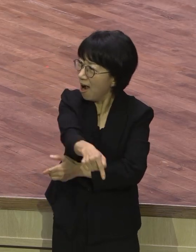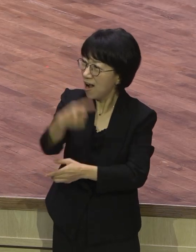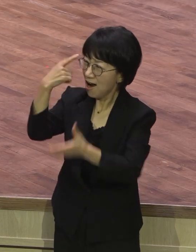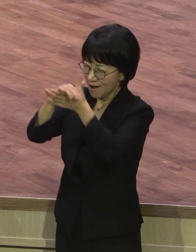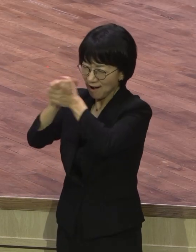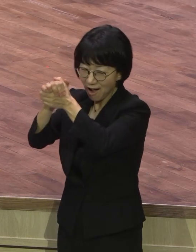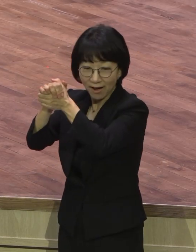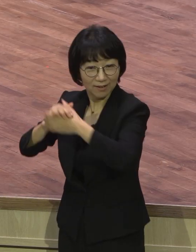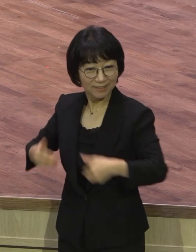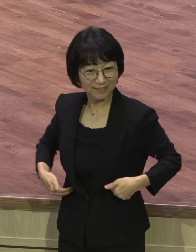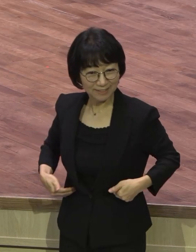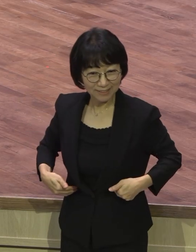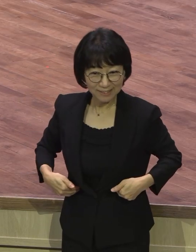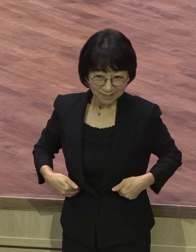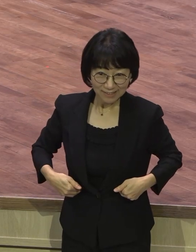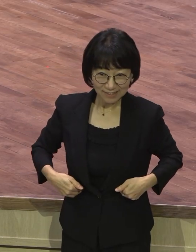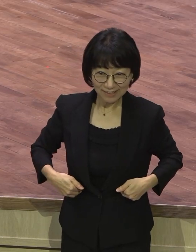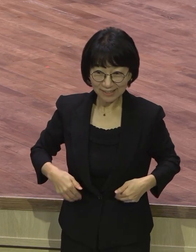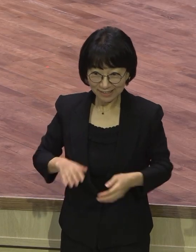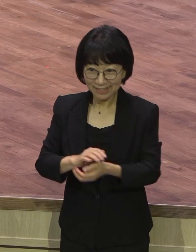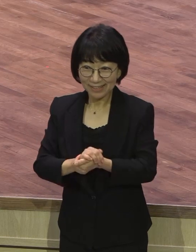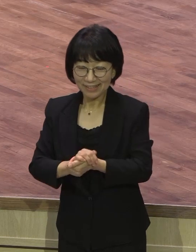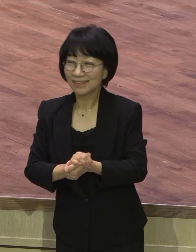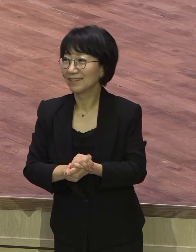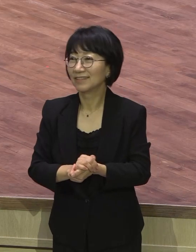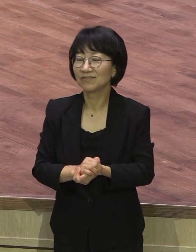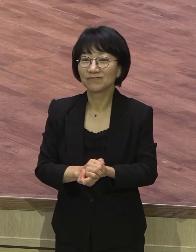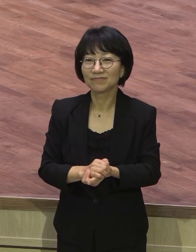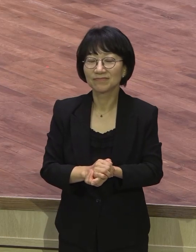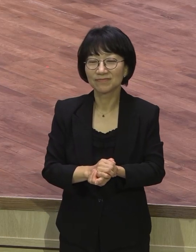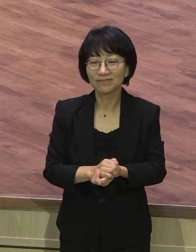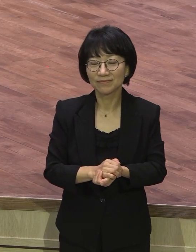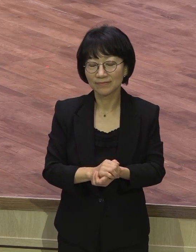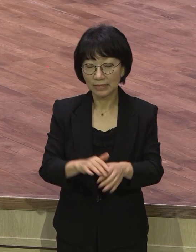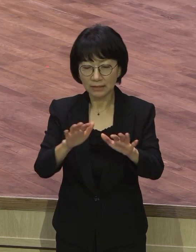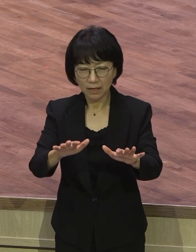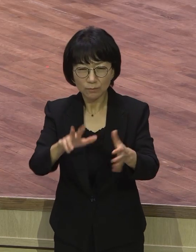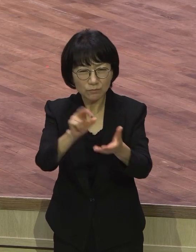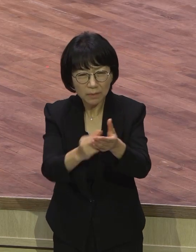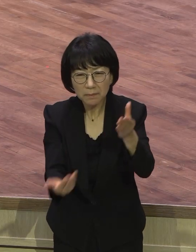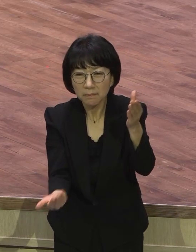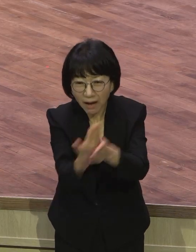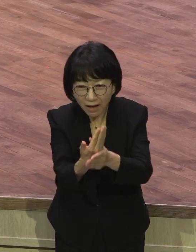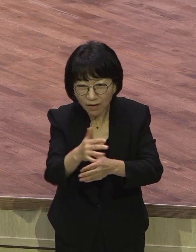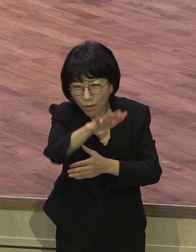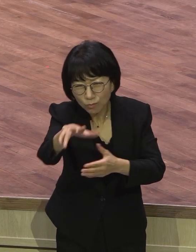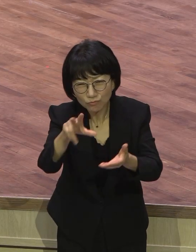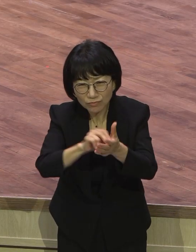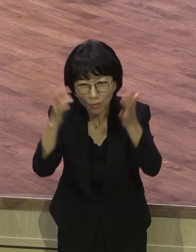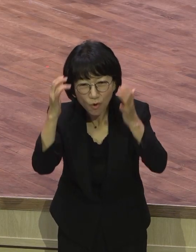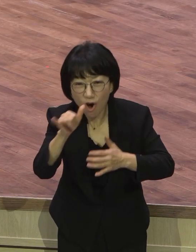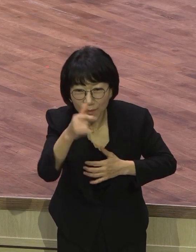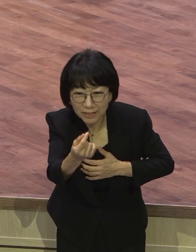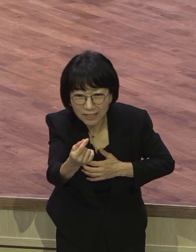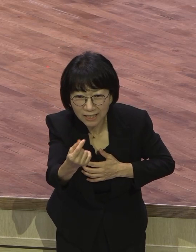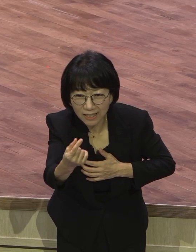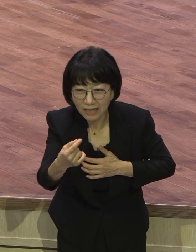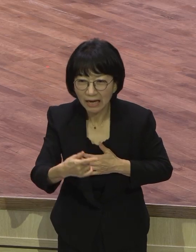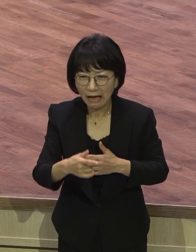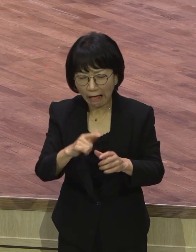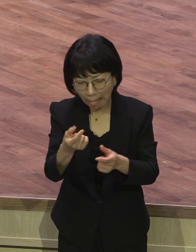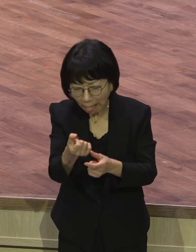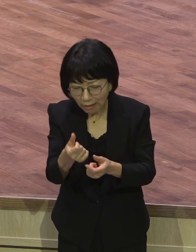말씀을 통해서 여러분 내 걸 잡아야 돼요. 여러분 풍랑이 왔잖아요. 지금 얼음이 있잖아요. 크고 작은 일이